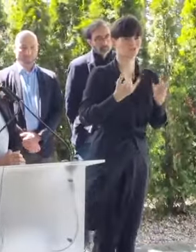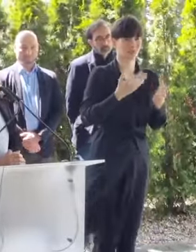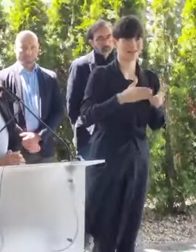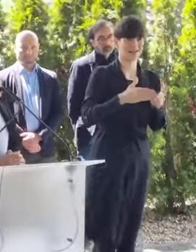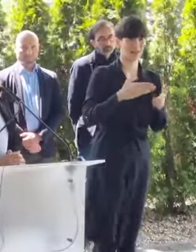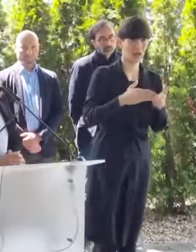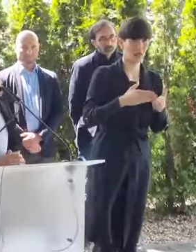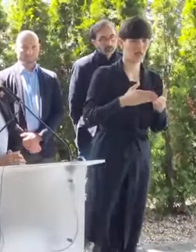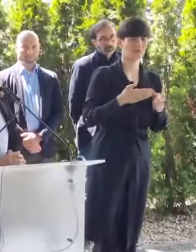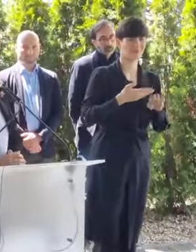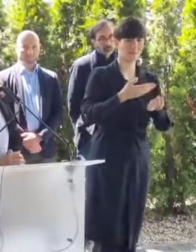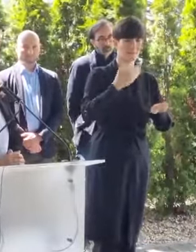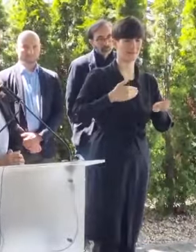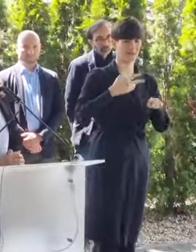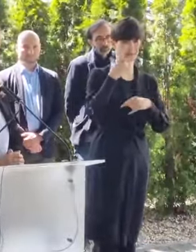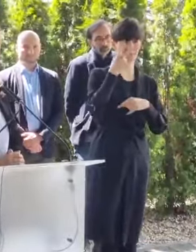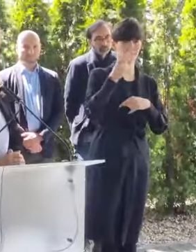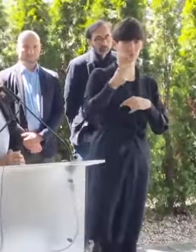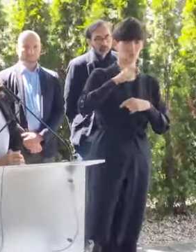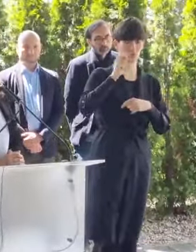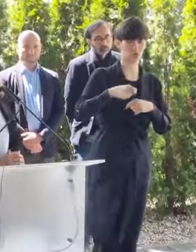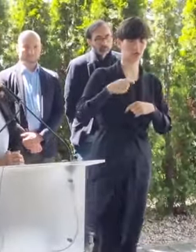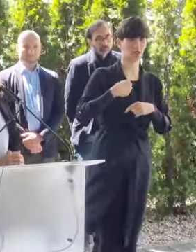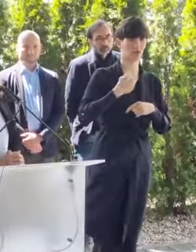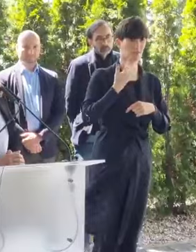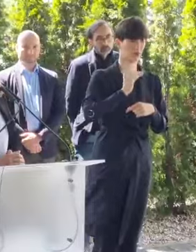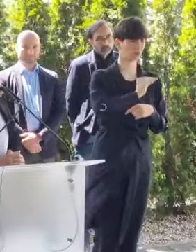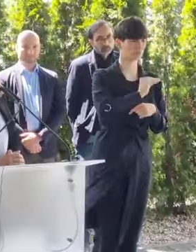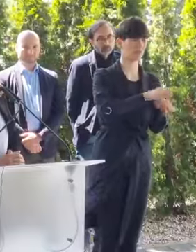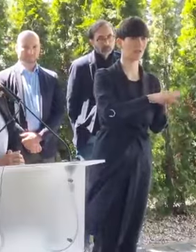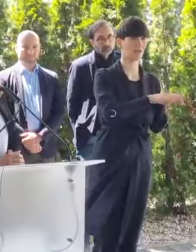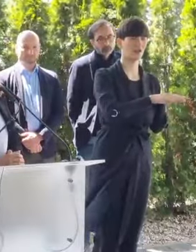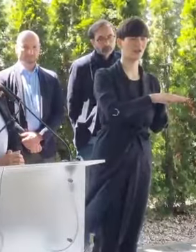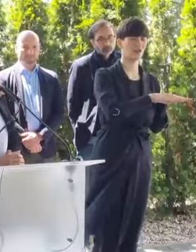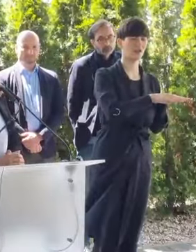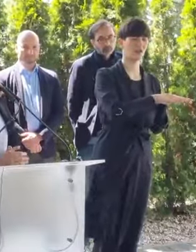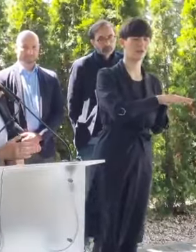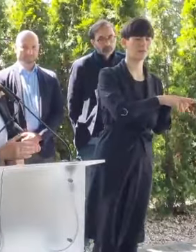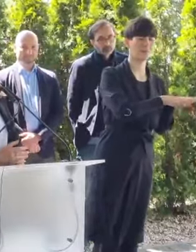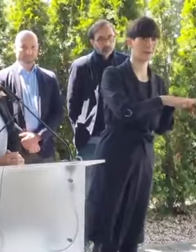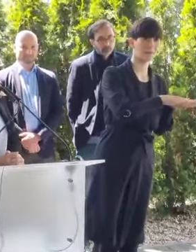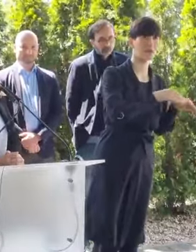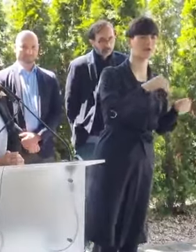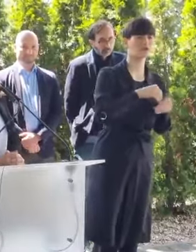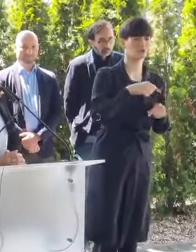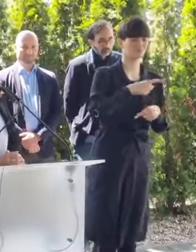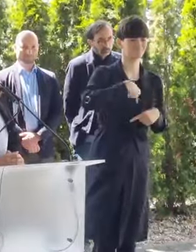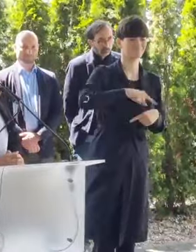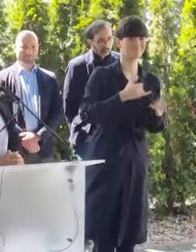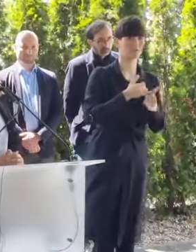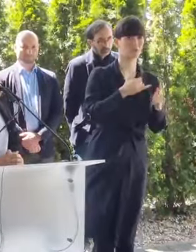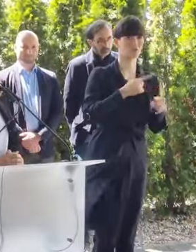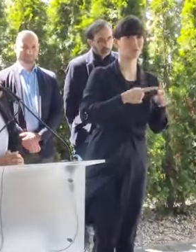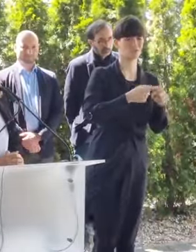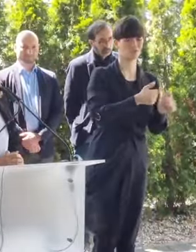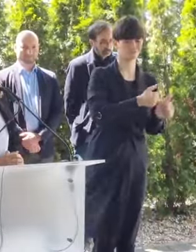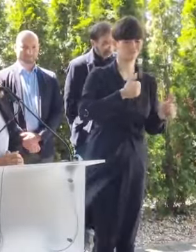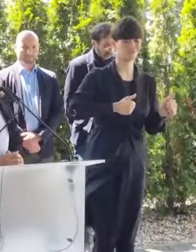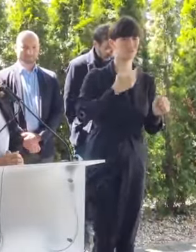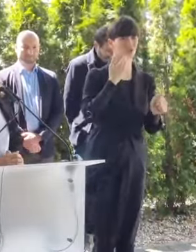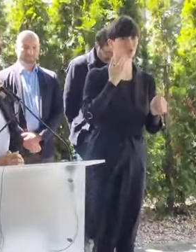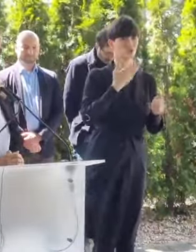pánom premiérom. Sme naozaj asi trošku viac pozadu, ako sú českí partneri, alebo teda česká